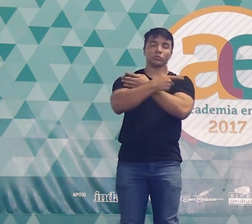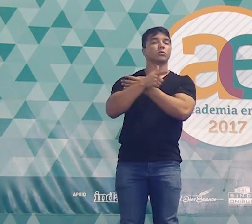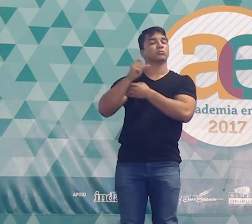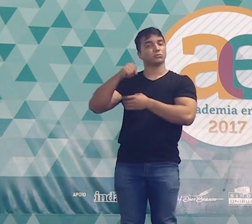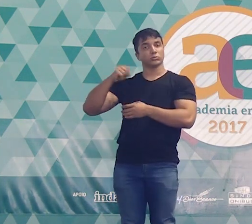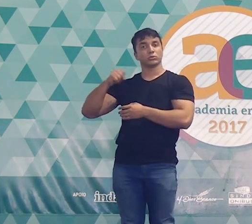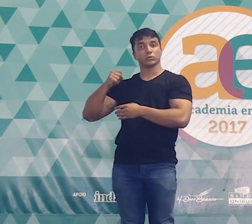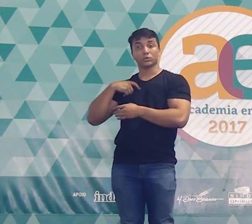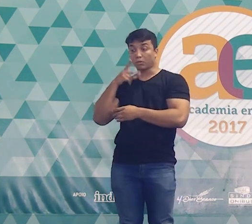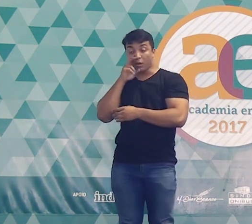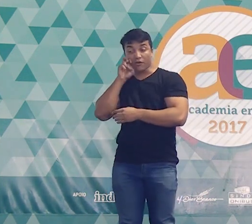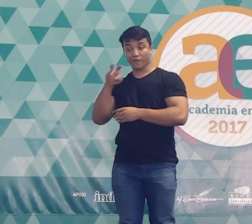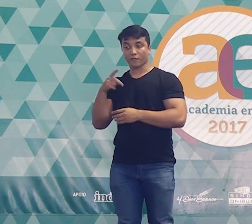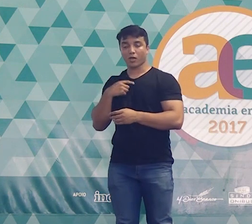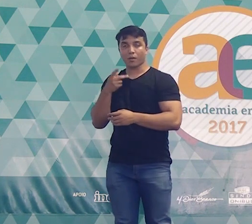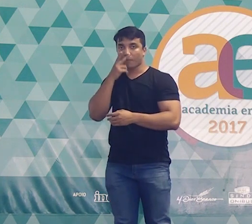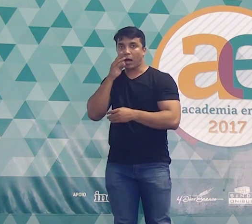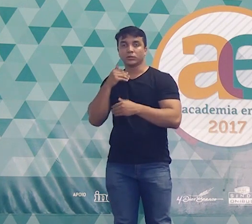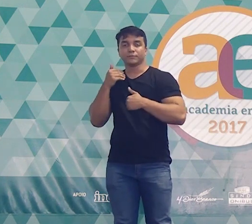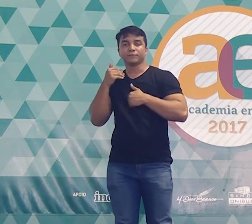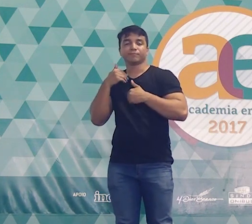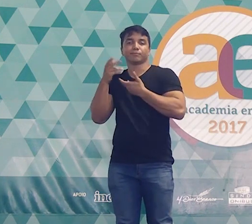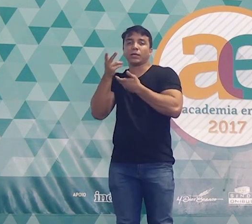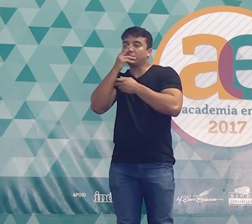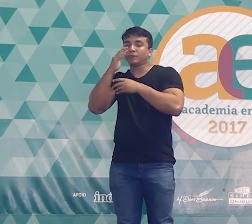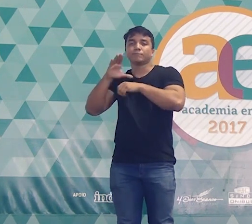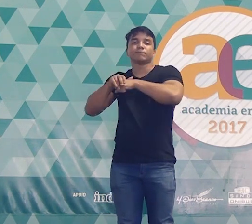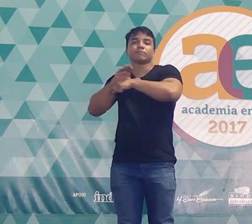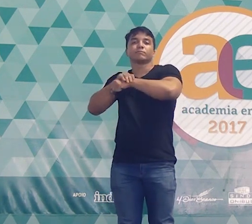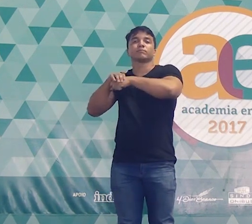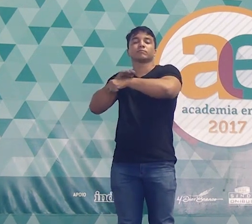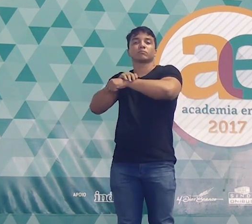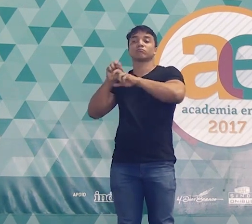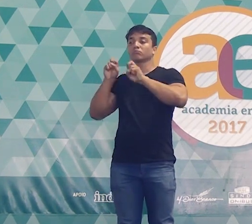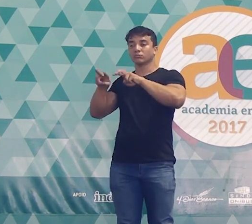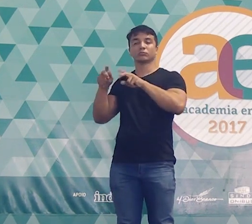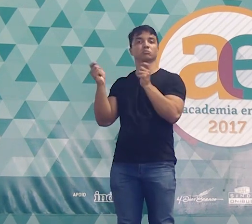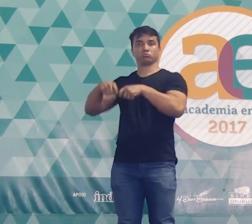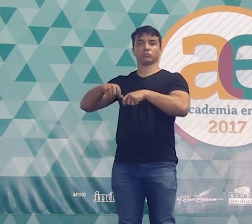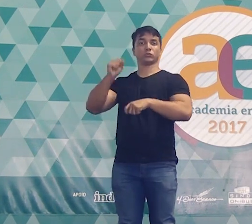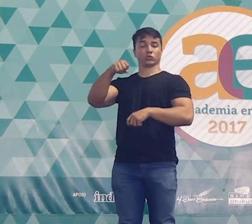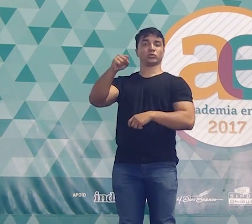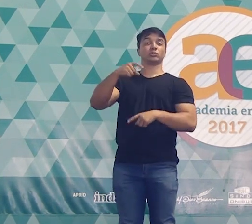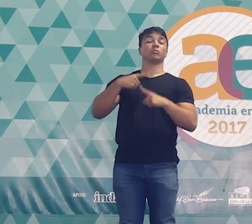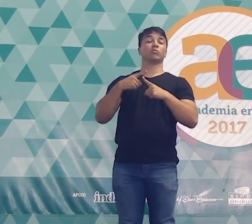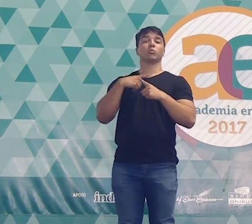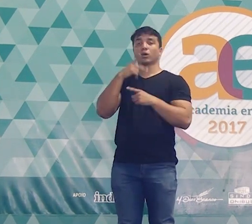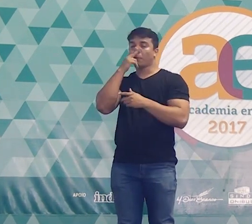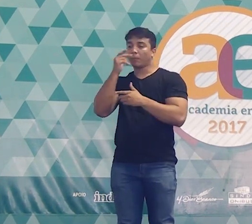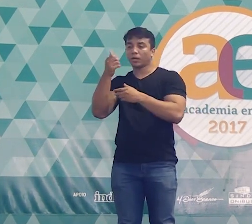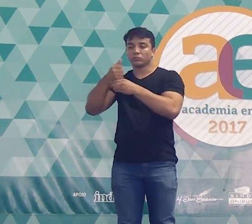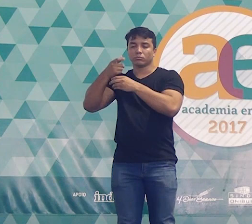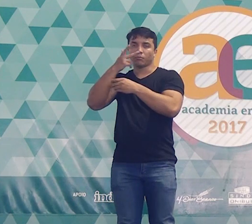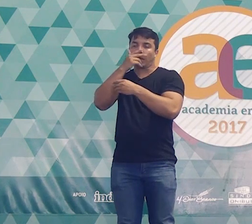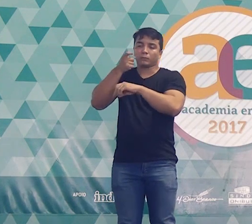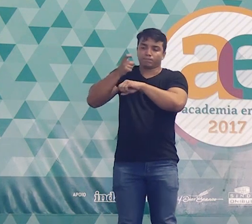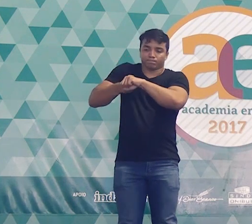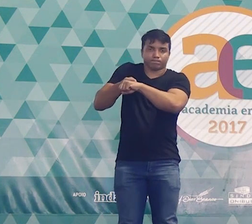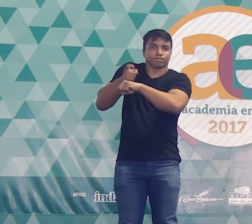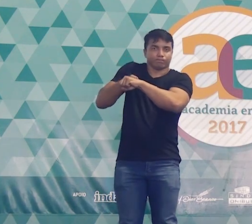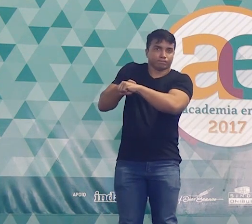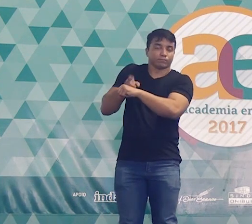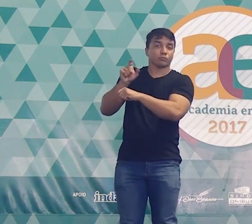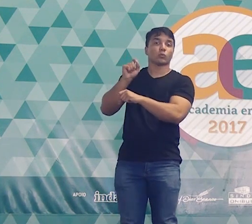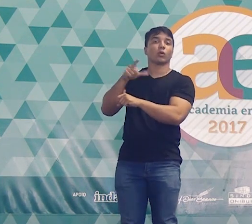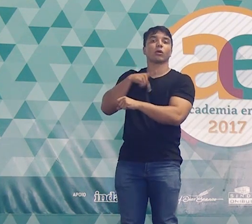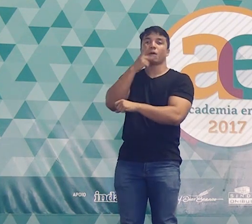Sim, fisicamente falando, tem sim. Pois a presença da parede celular, que é uma estrutura teoricamente rígida, tá certo? Ela